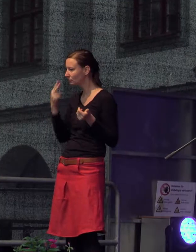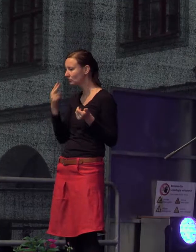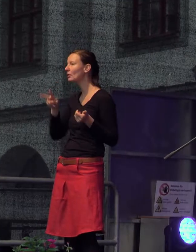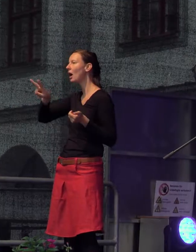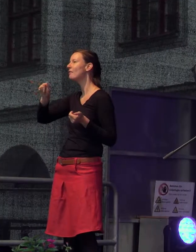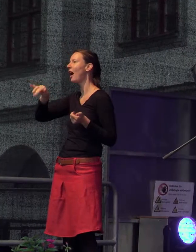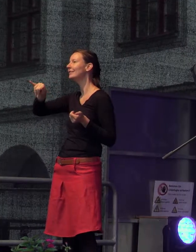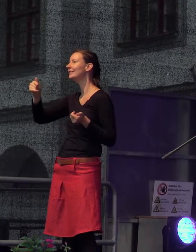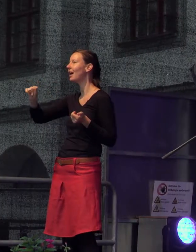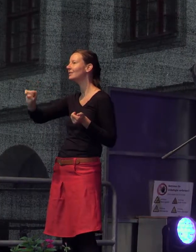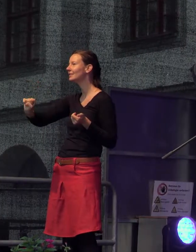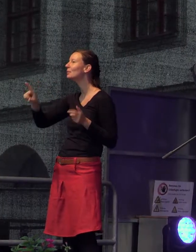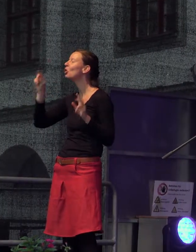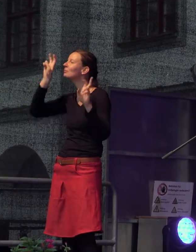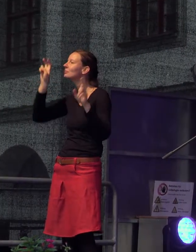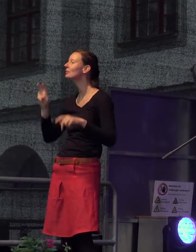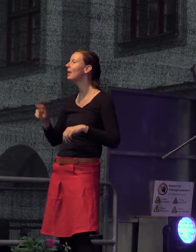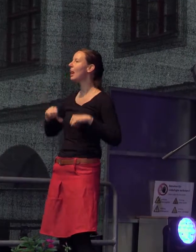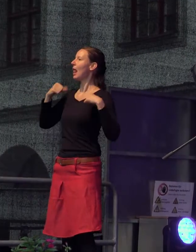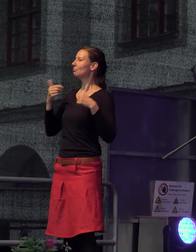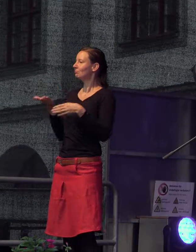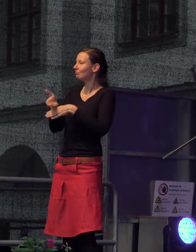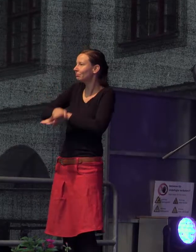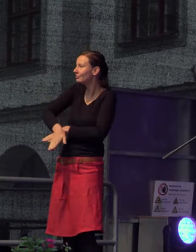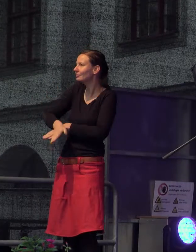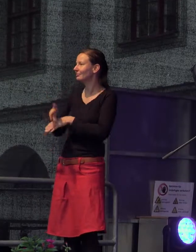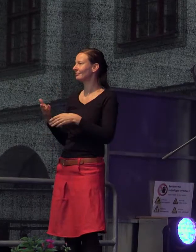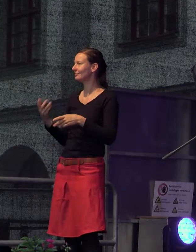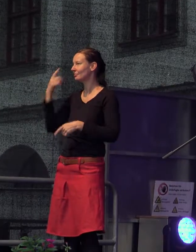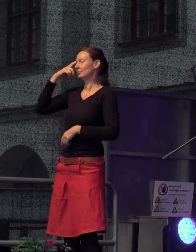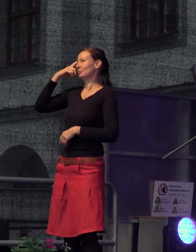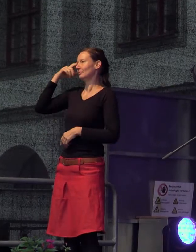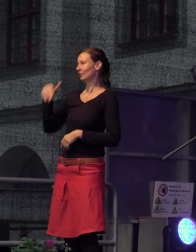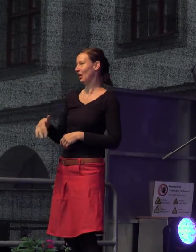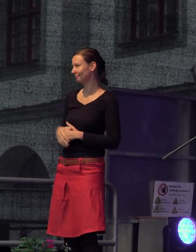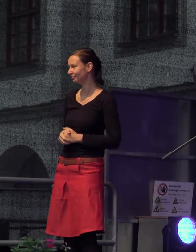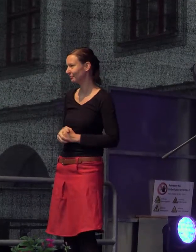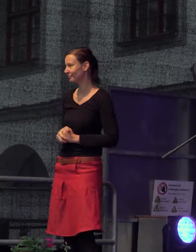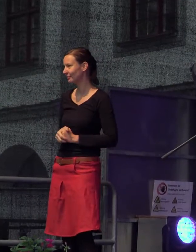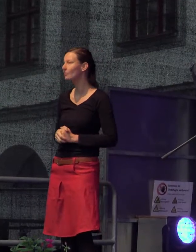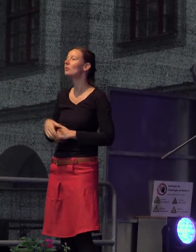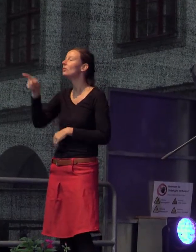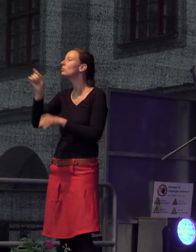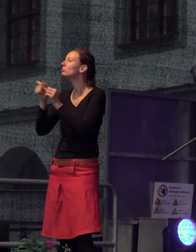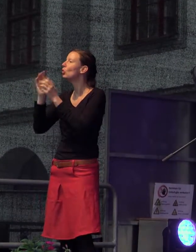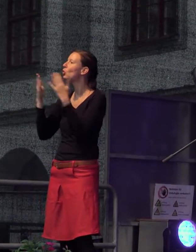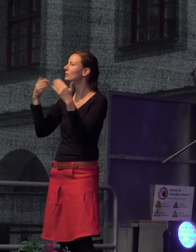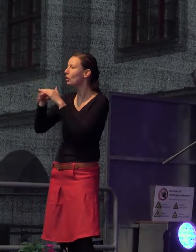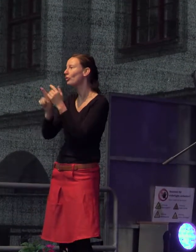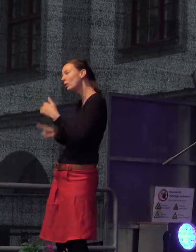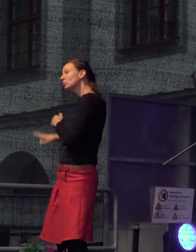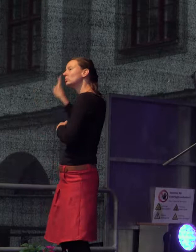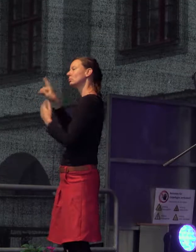eigene sterblichkeit erinnern sie können in der kunstausstellung die ausführliche stellungnahme der für die dann auch nochmal